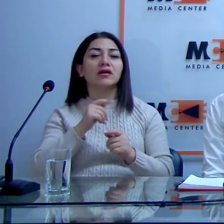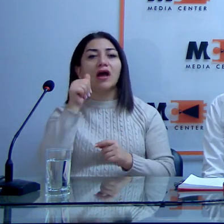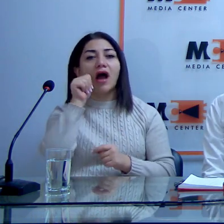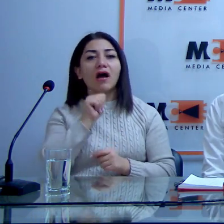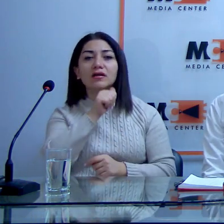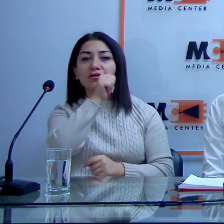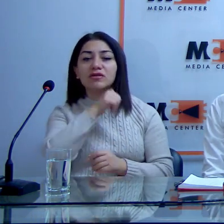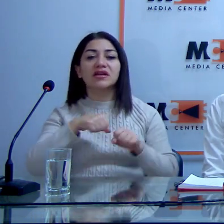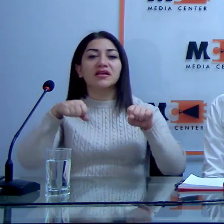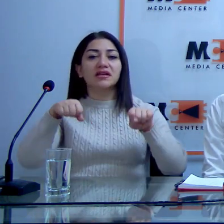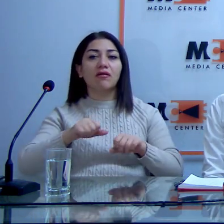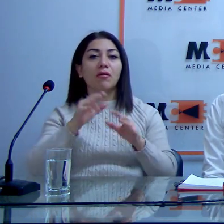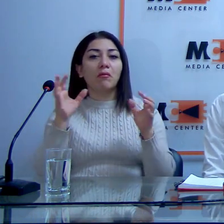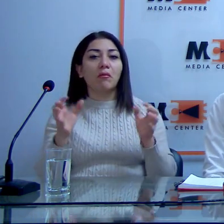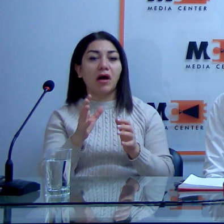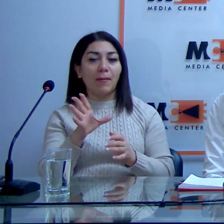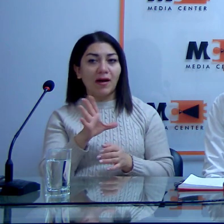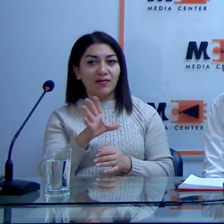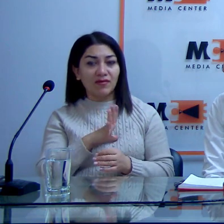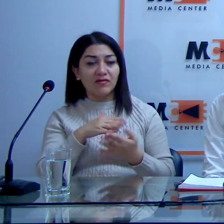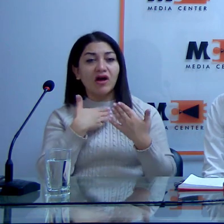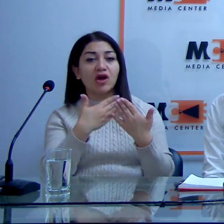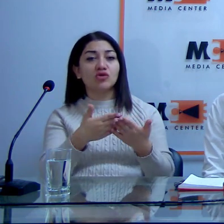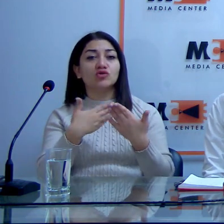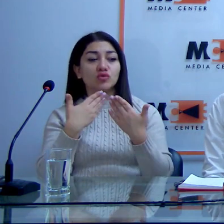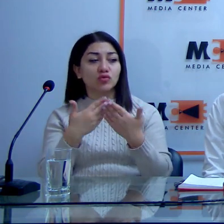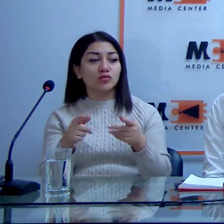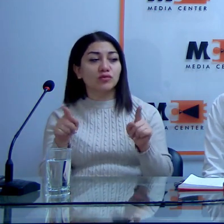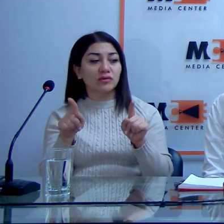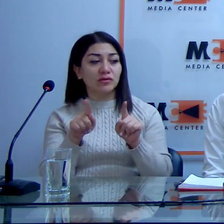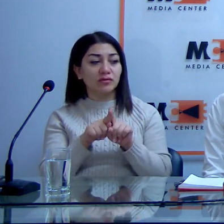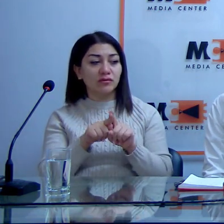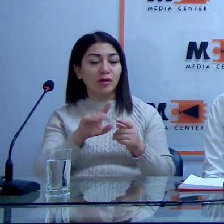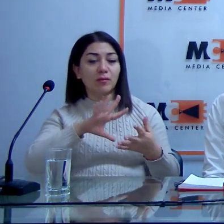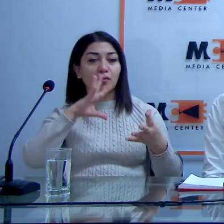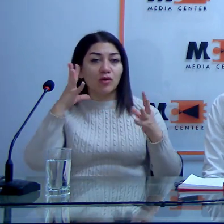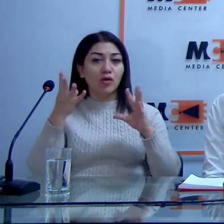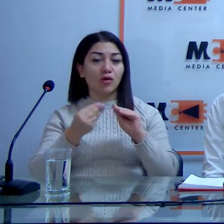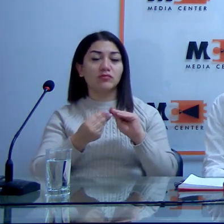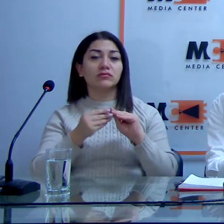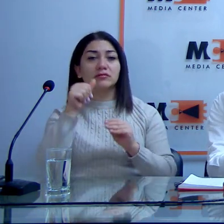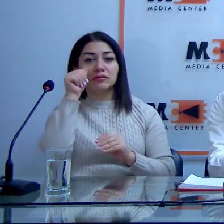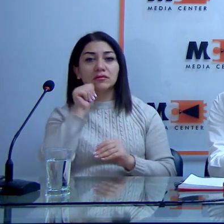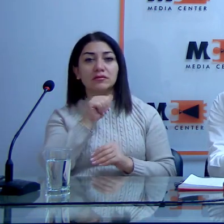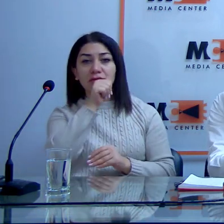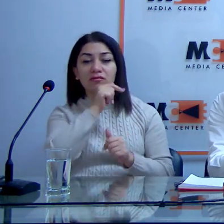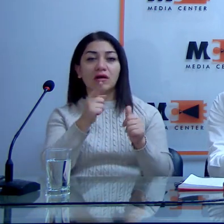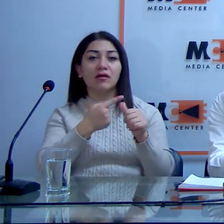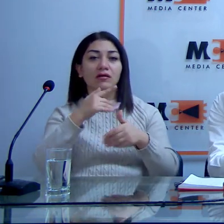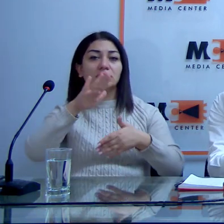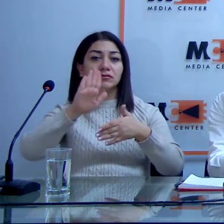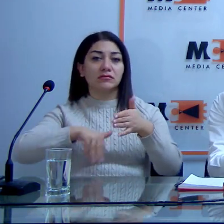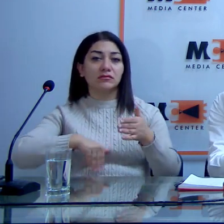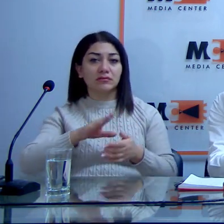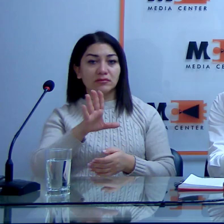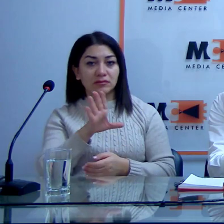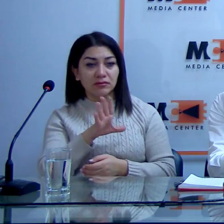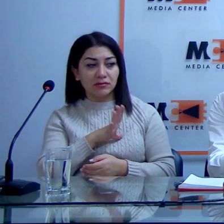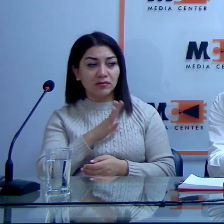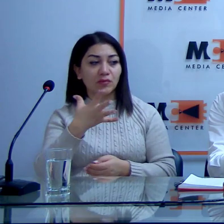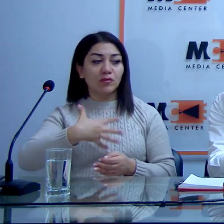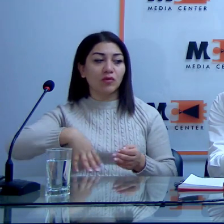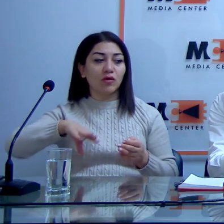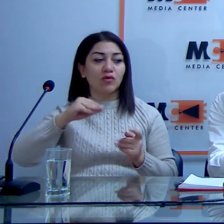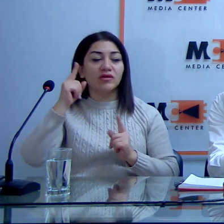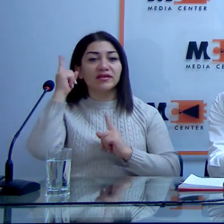բոլոր իրավունքները, ինչպես նաև հարցումներն էլ իրենց հերթին ամբողջությամբ կոնֆիդենցիալ եւ անանուն են եղել եւ բոլոր